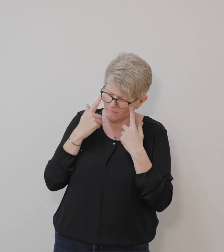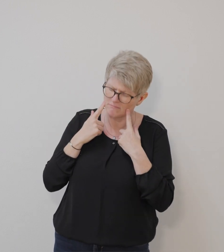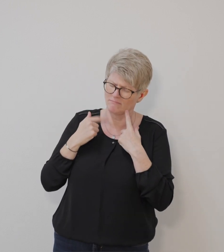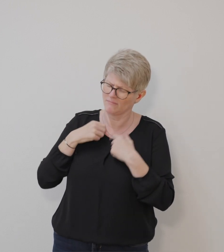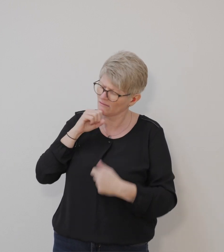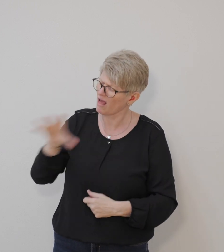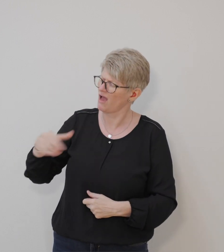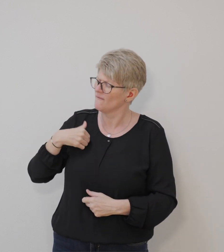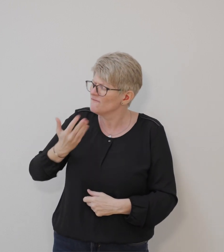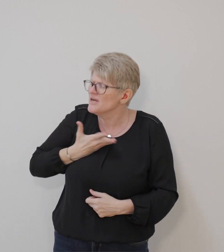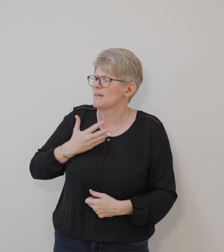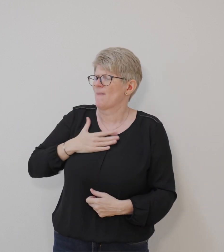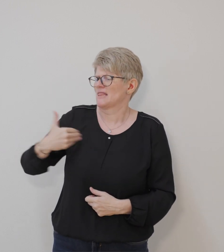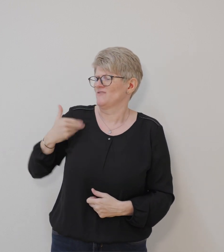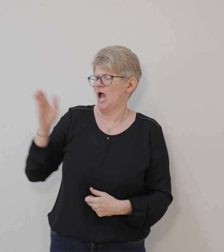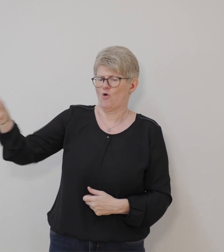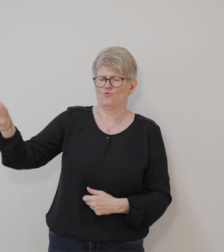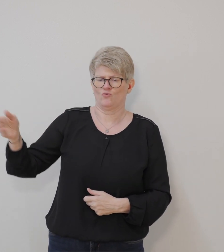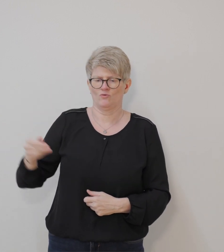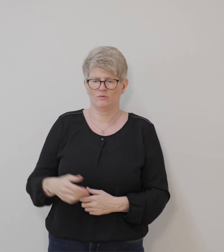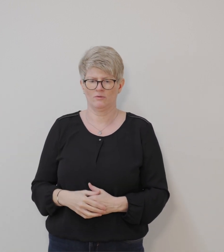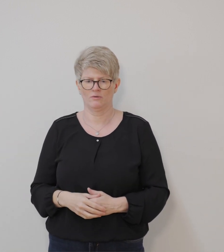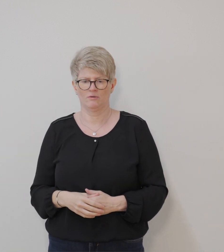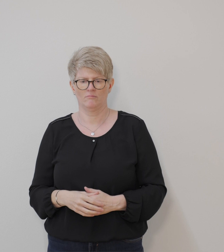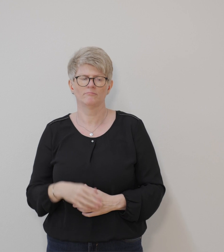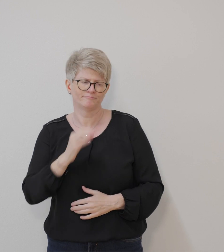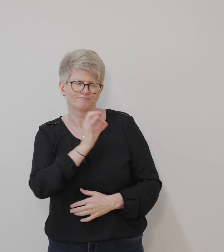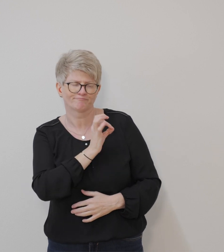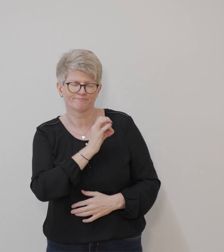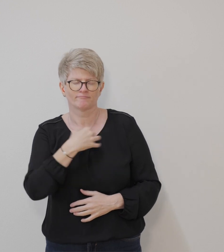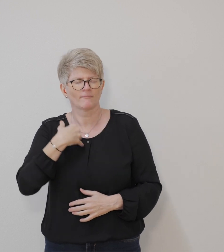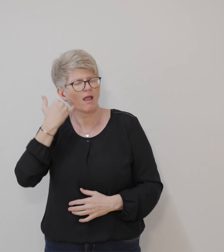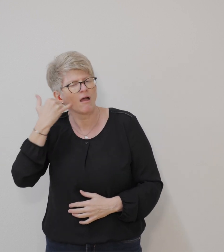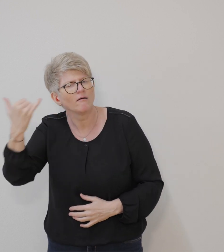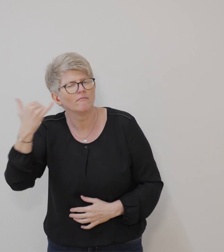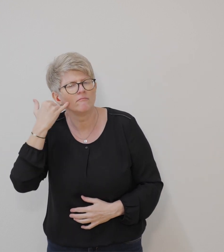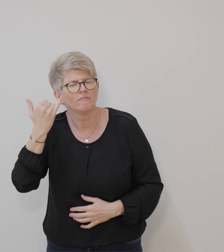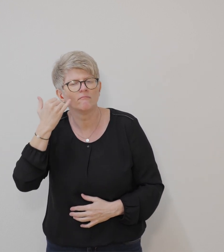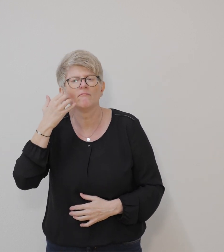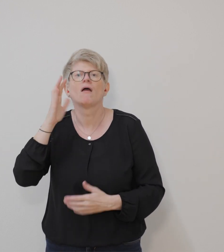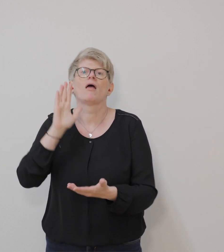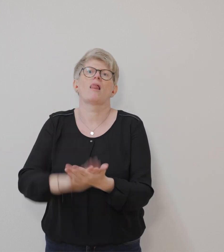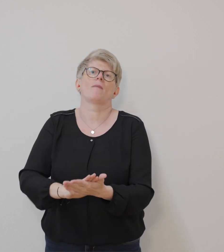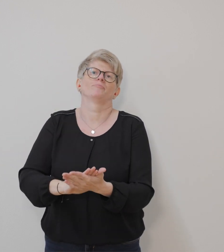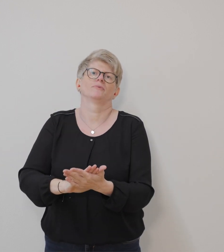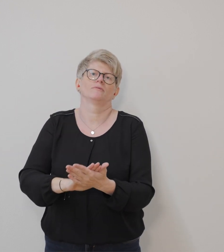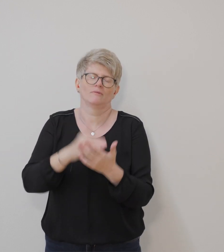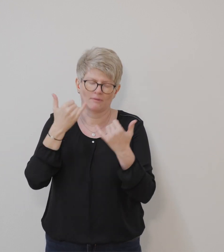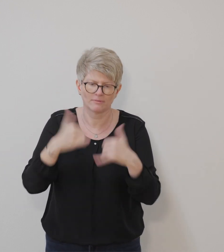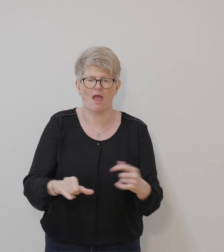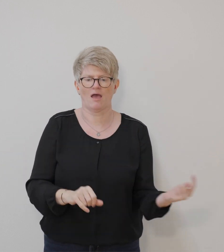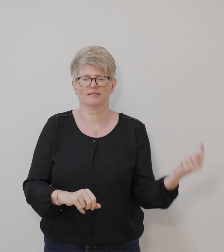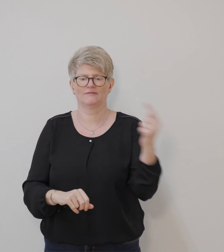an. Und es kann doch ermöglicht werden. Er darf zu ihr. Und sie weinen